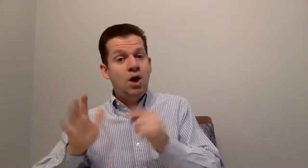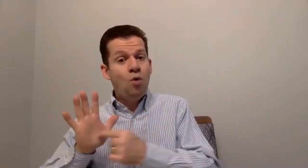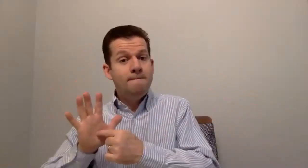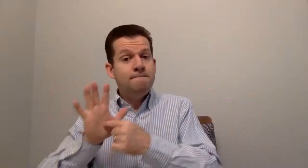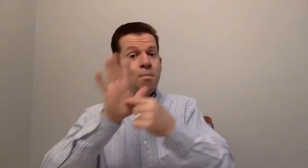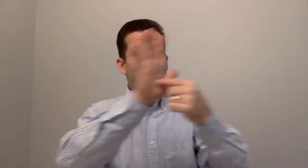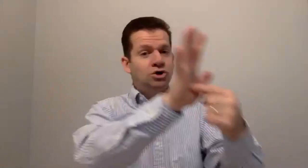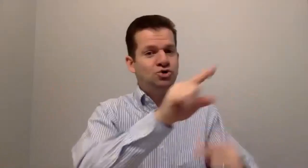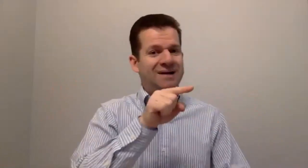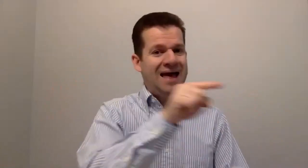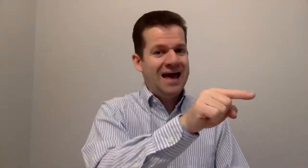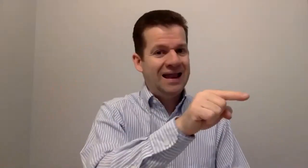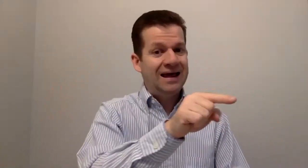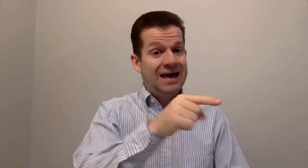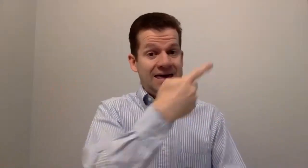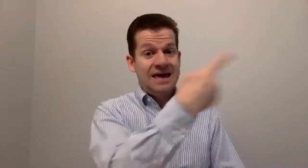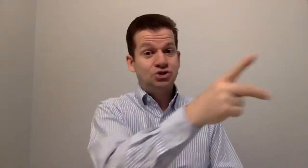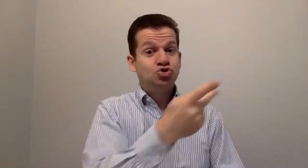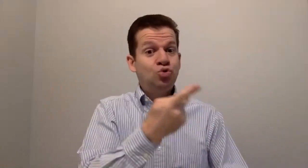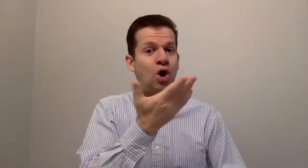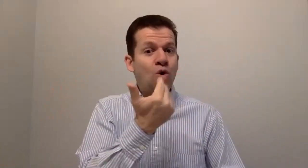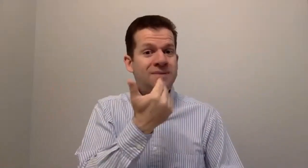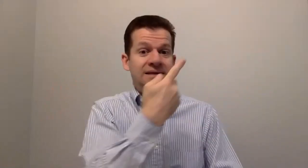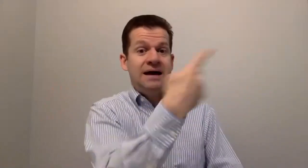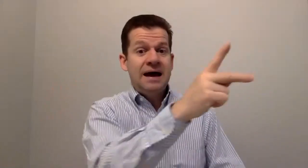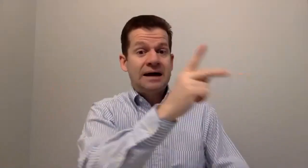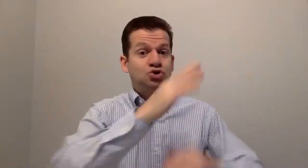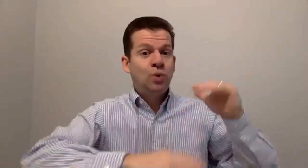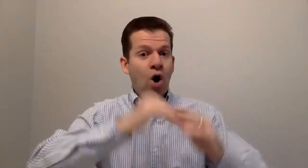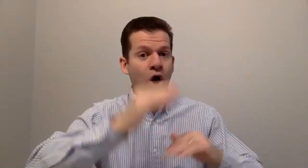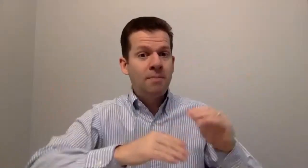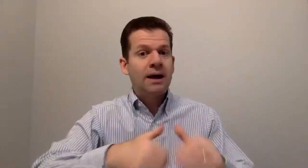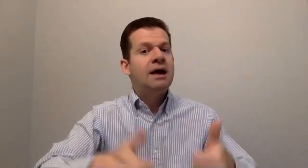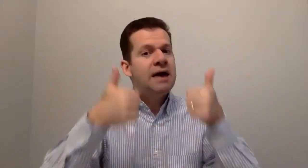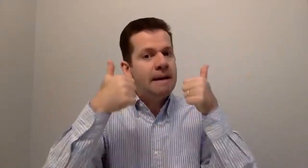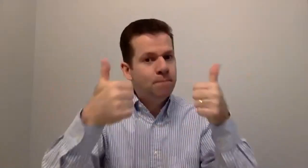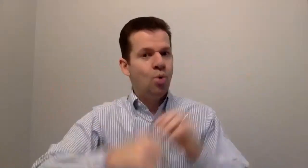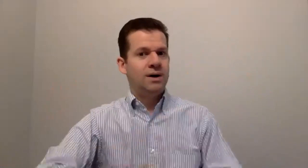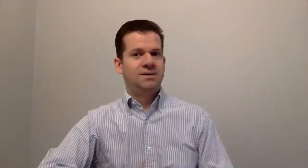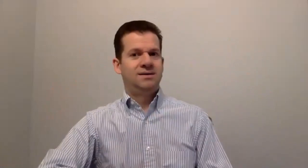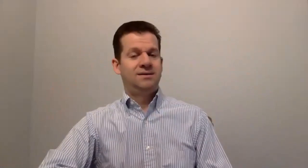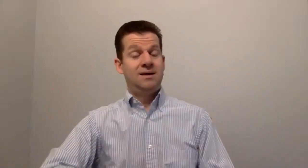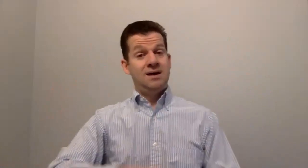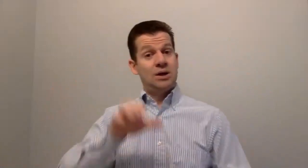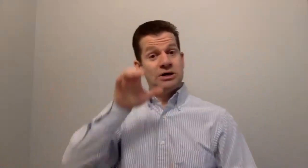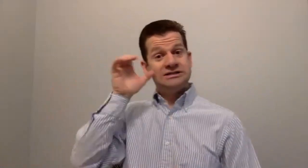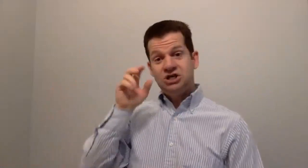eu mostro para ela que a sua comida, a sua obra é boa. Então, a